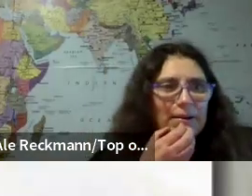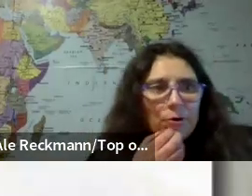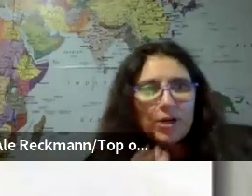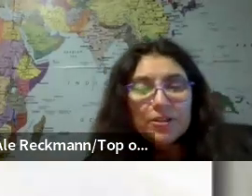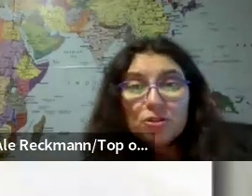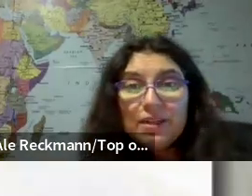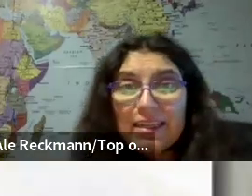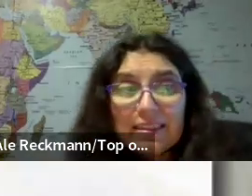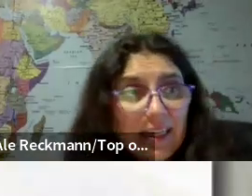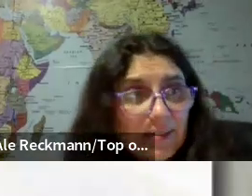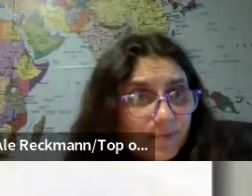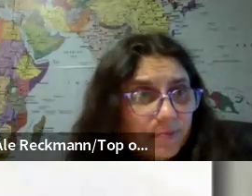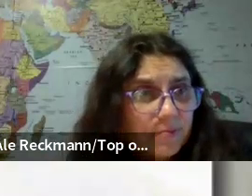Acá tenemos una persona que está